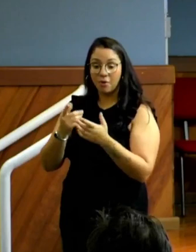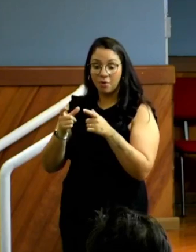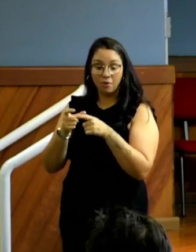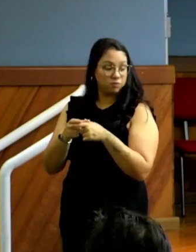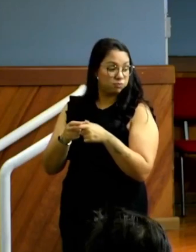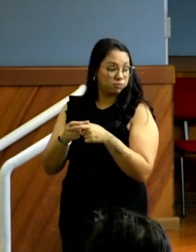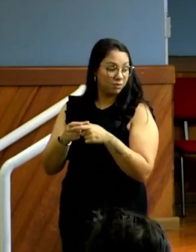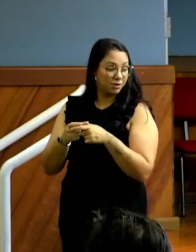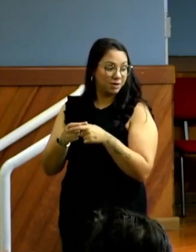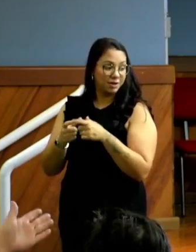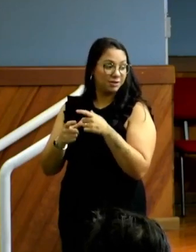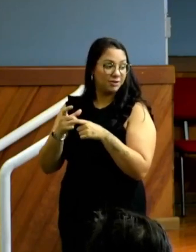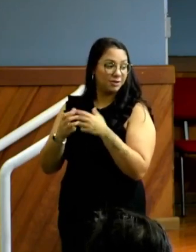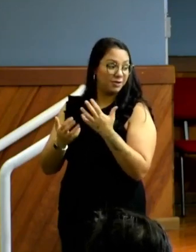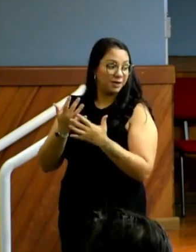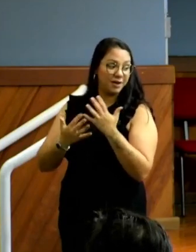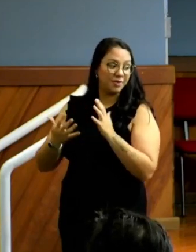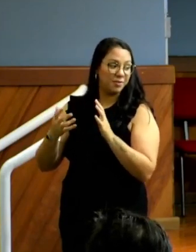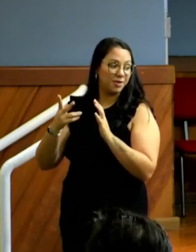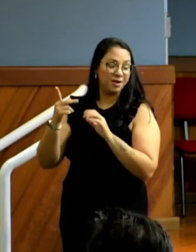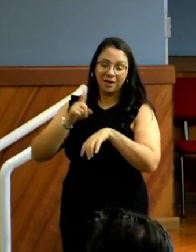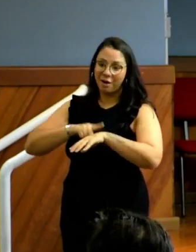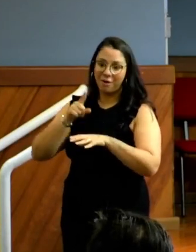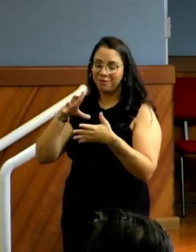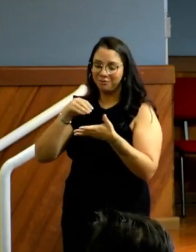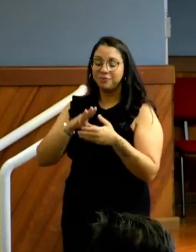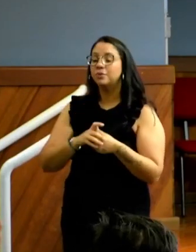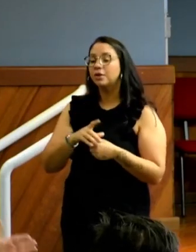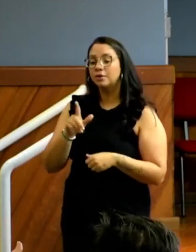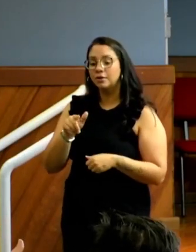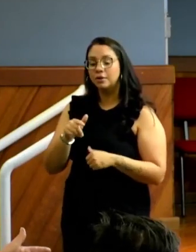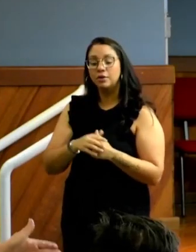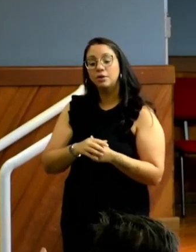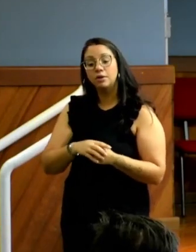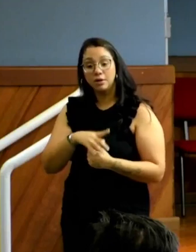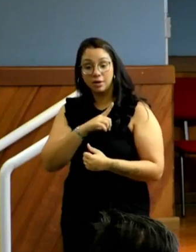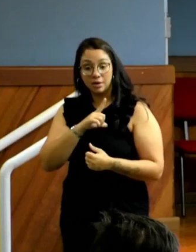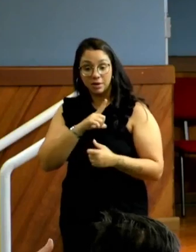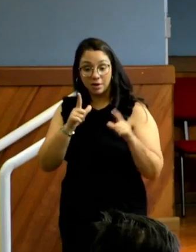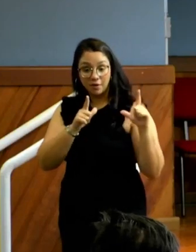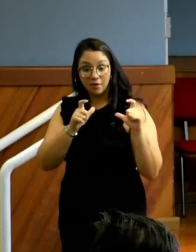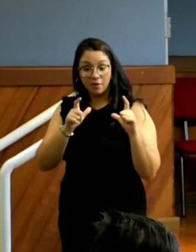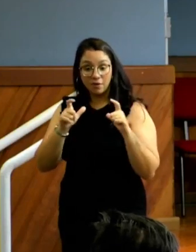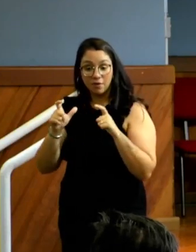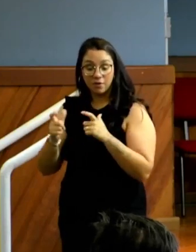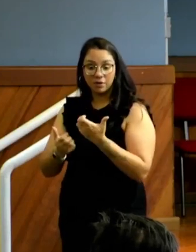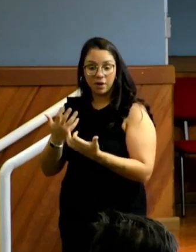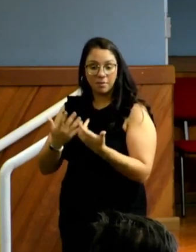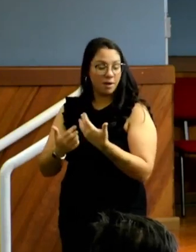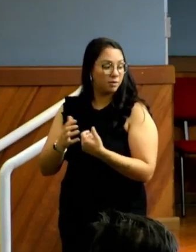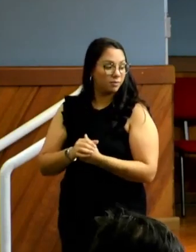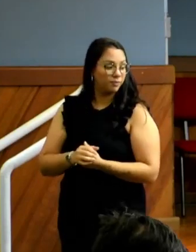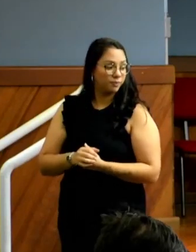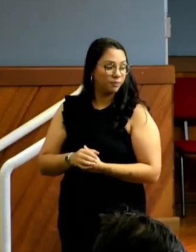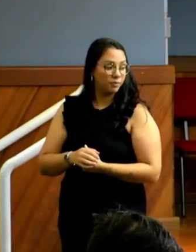O bom é que não queimou com eles, né? O bom é que não queimou. Não, mas é... Estava muito filmado, esse